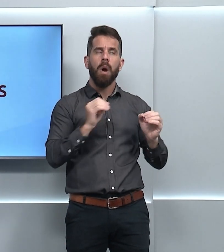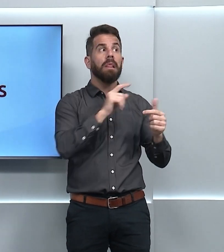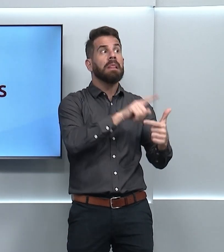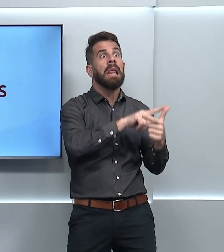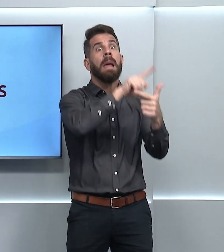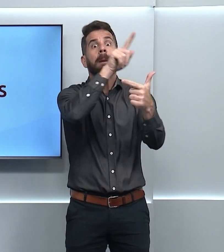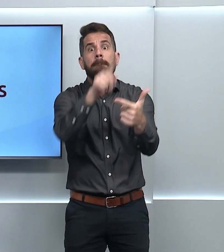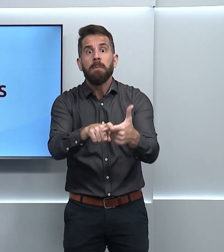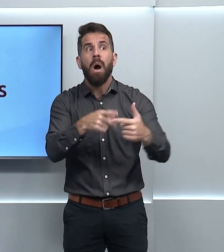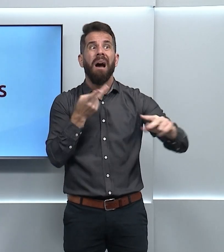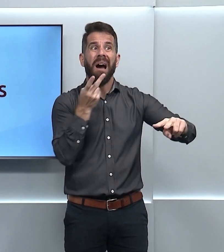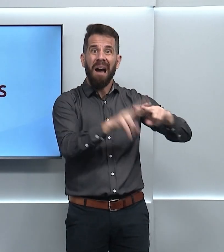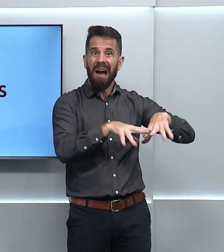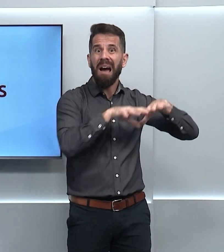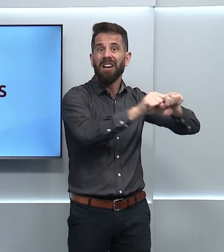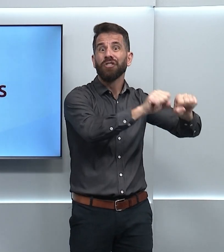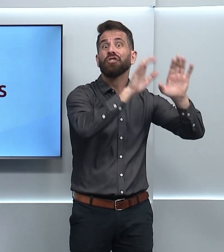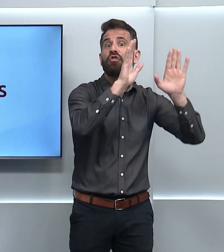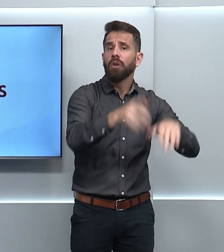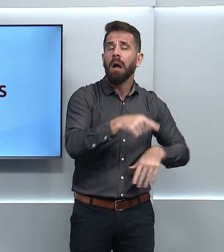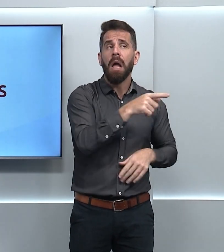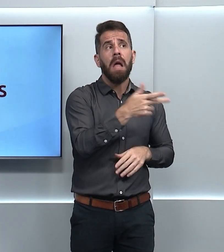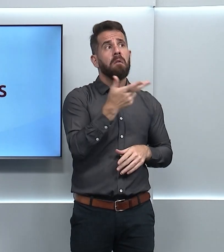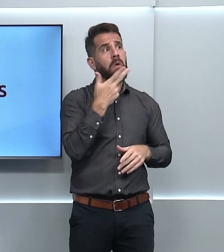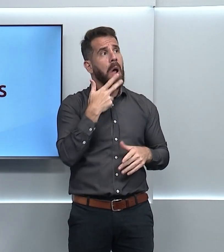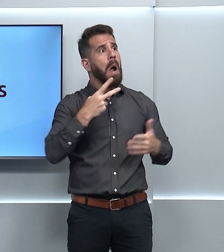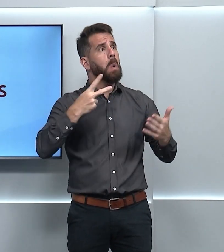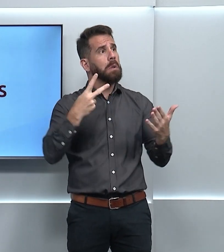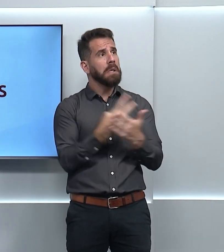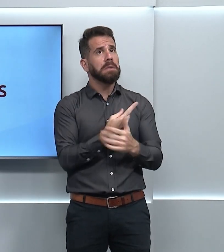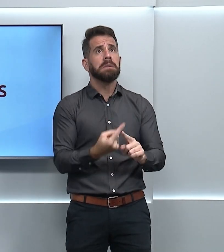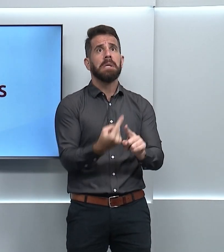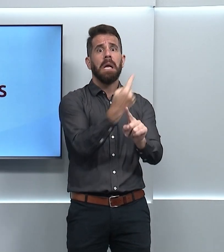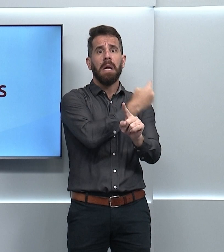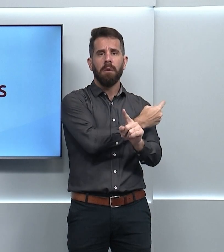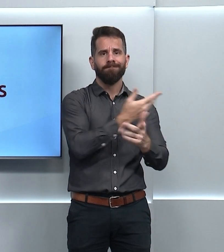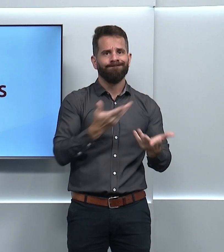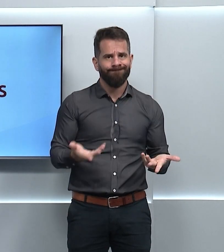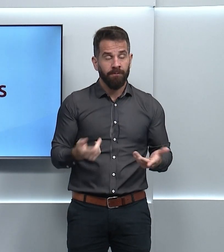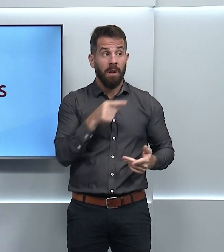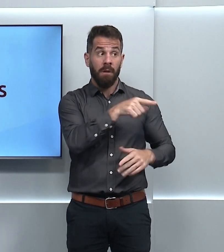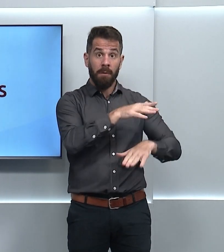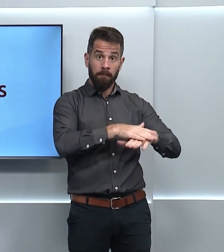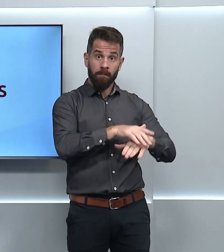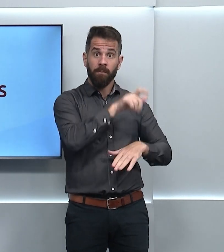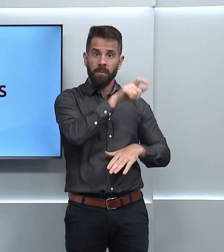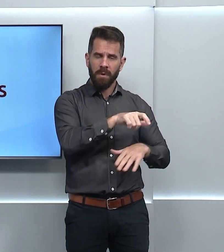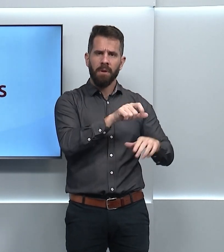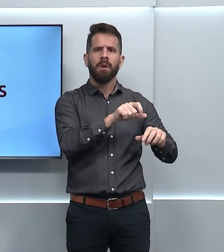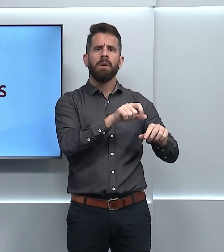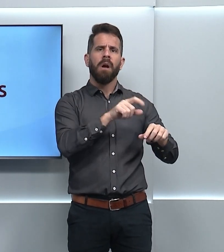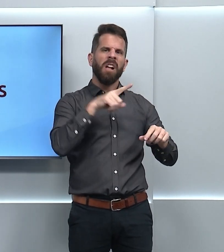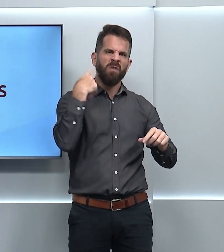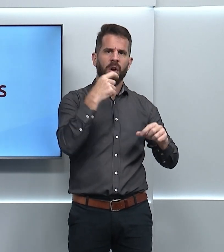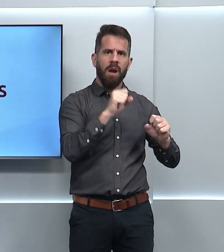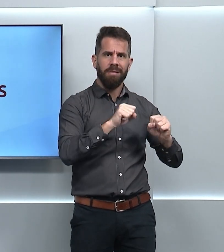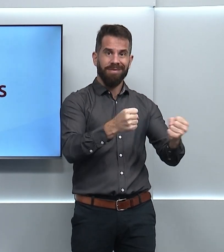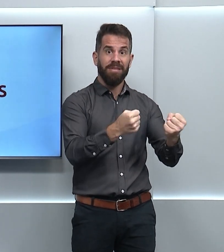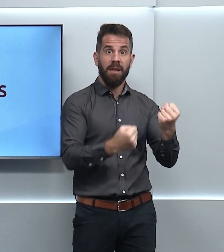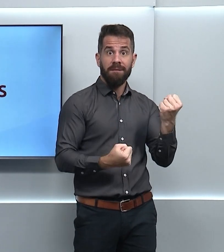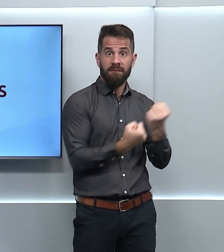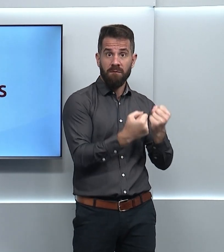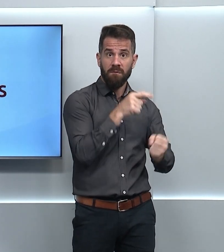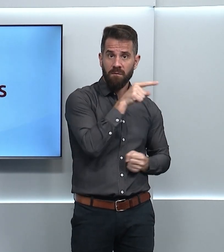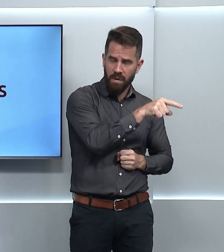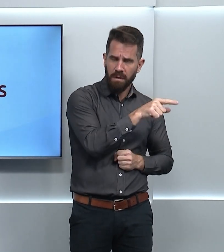condenação. Sobre a nova decisão da ministra, a defesa de Maurício Sampaio afirmou que ela teria cometido um equívoco